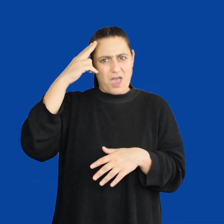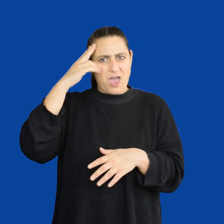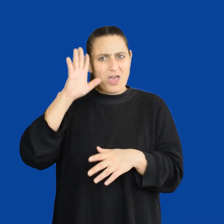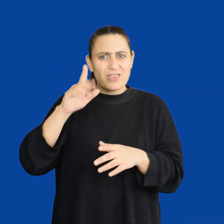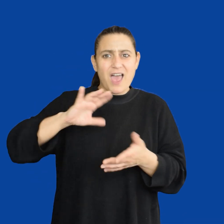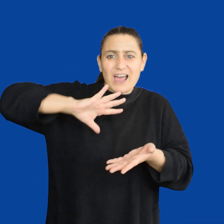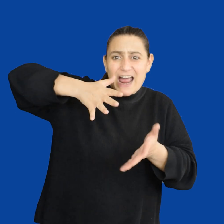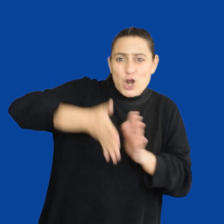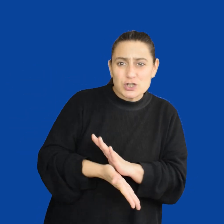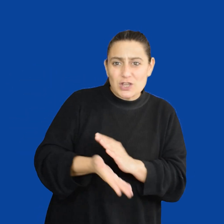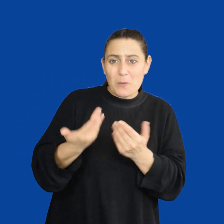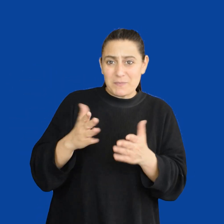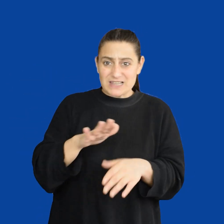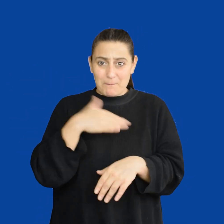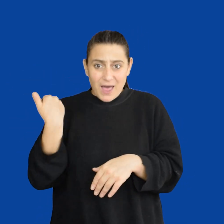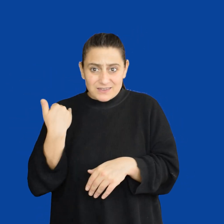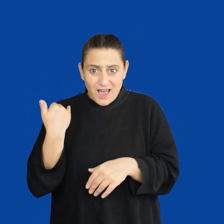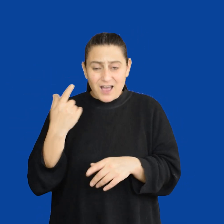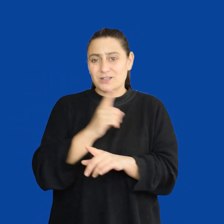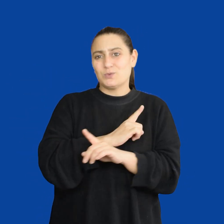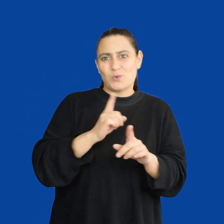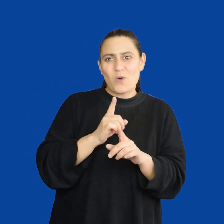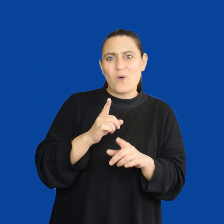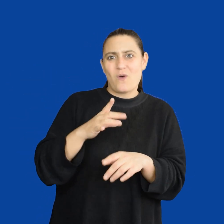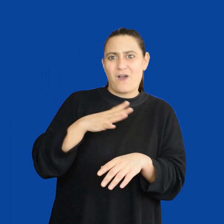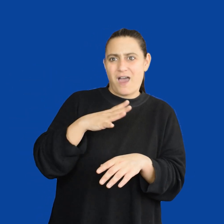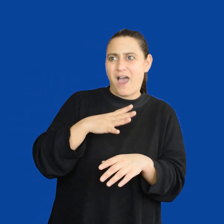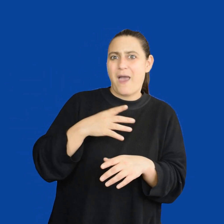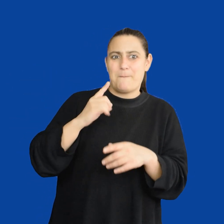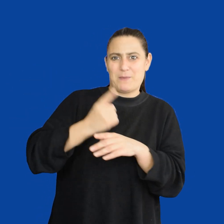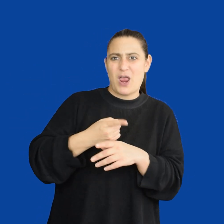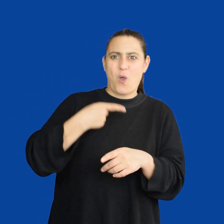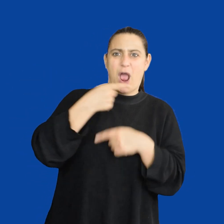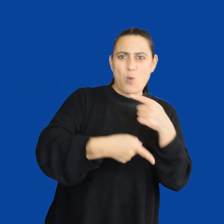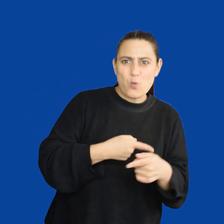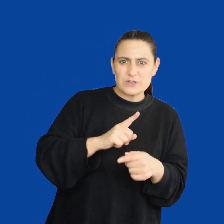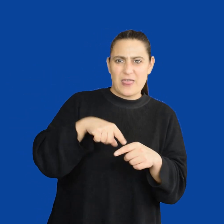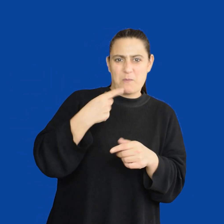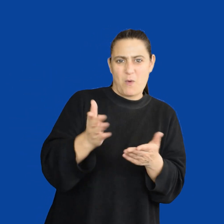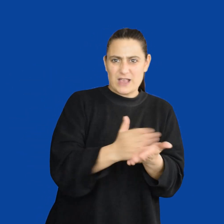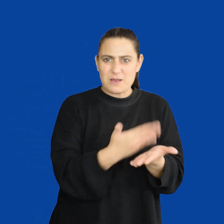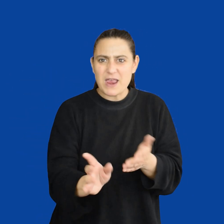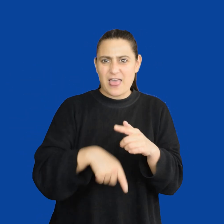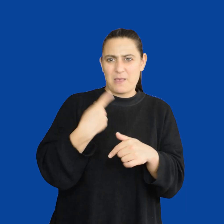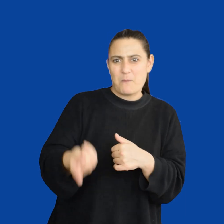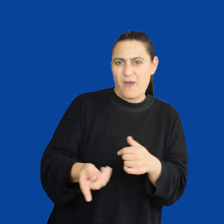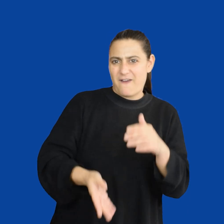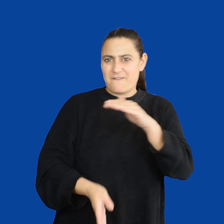existencia. Debemos recordar que el genocidio no comienza con la eliminación física de la víctima, pero sí